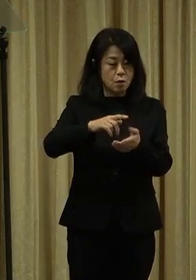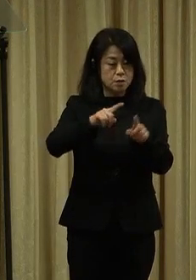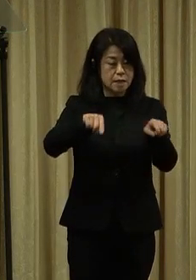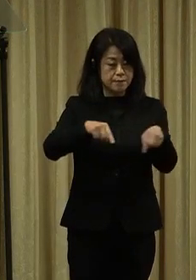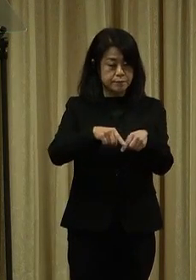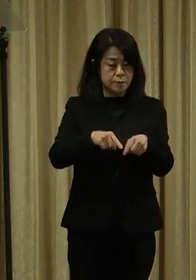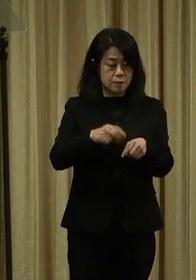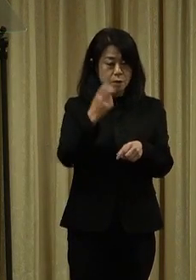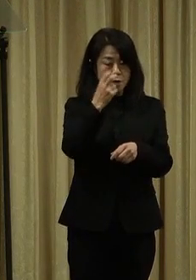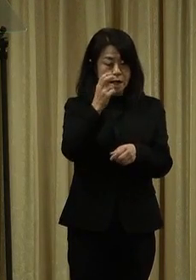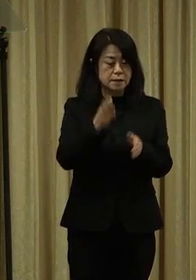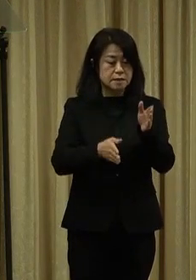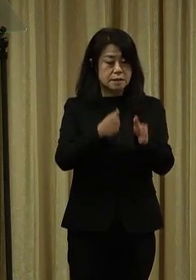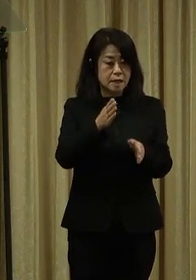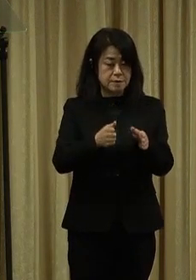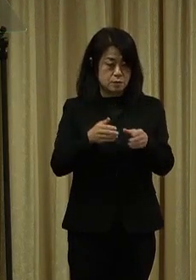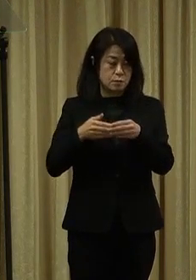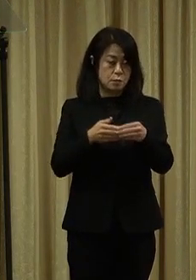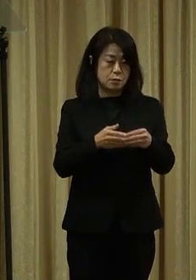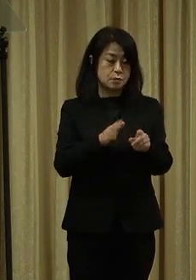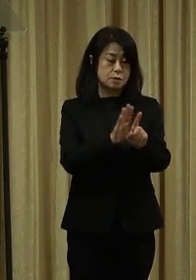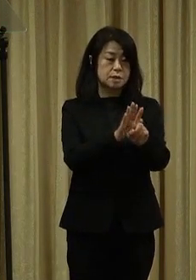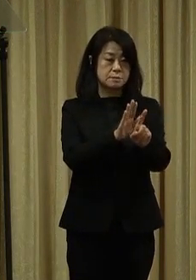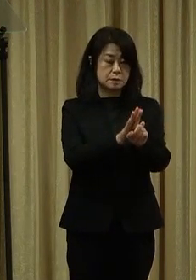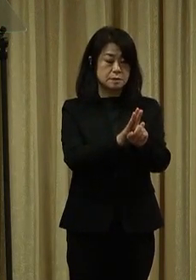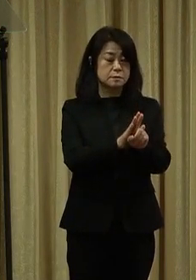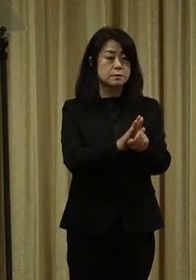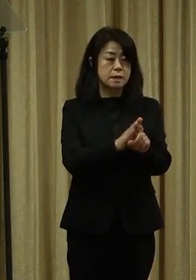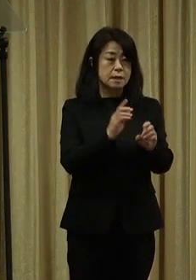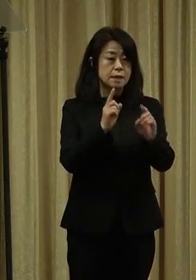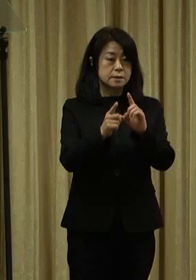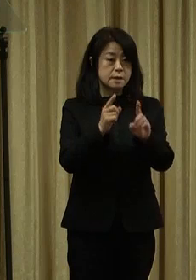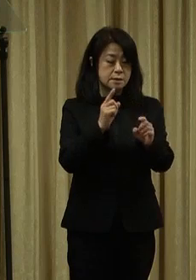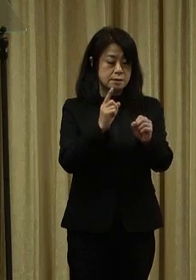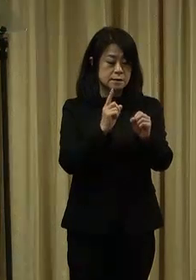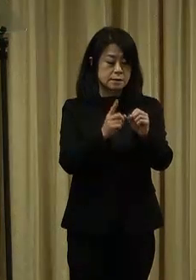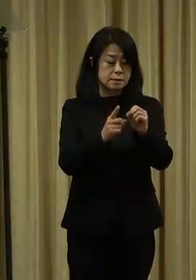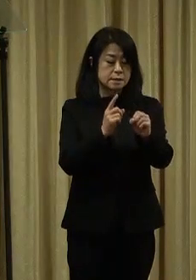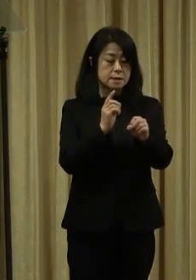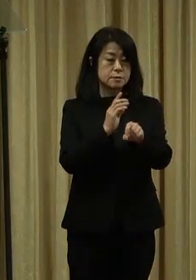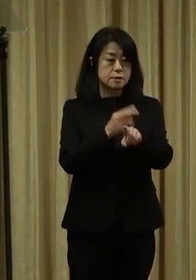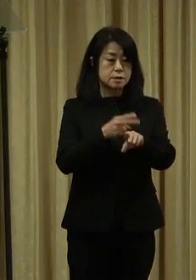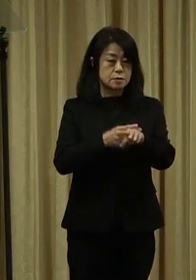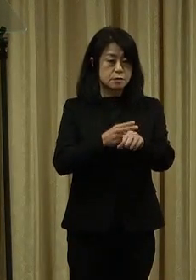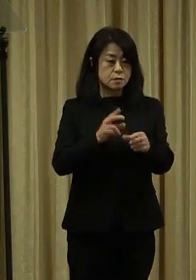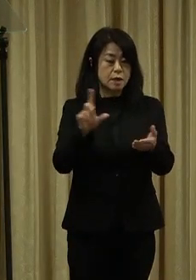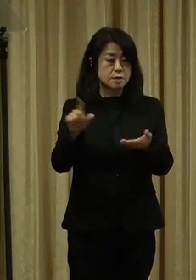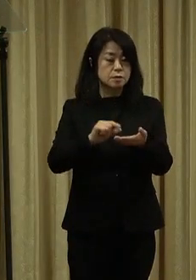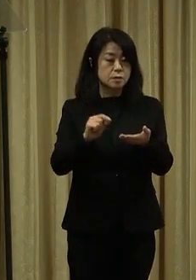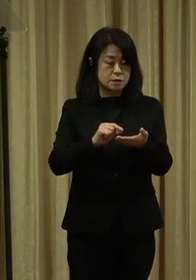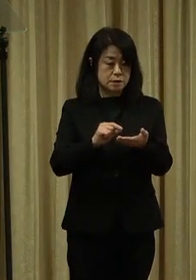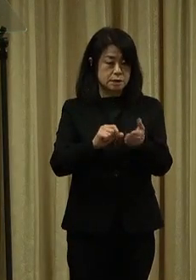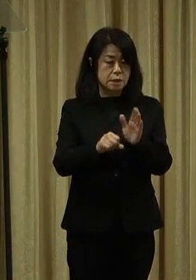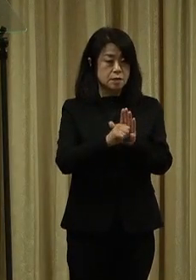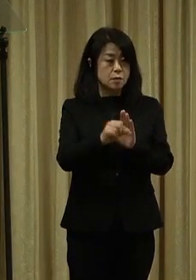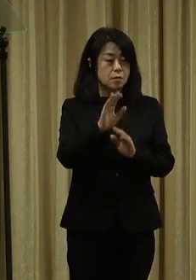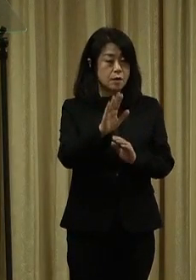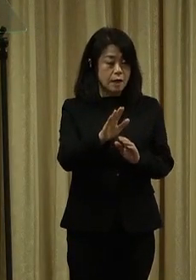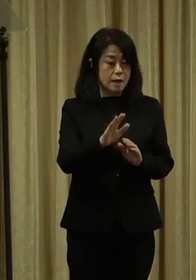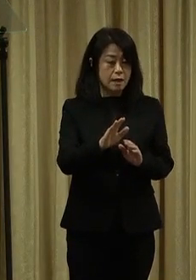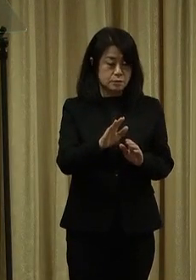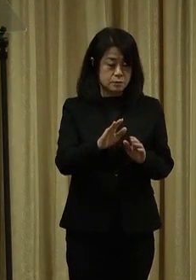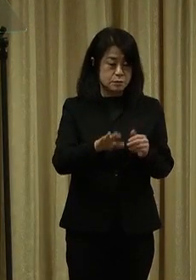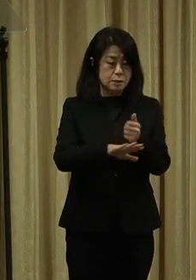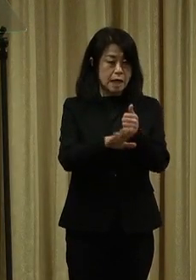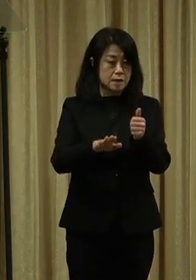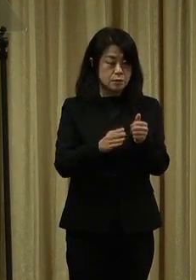の導入を支援します。さらに、デジタル技術を活用し、効率の高い 営農に取り組む環